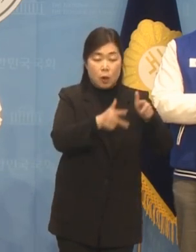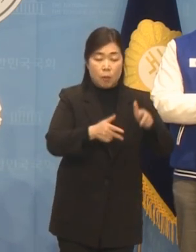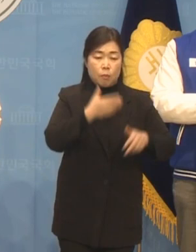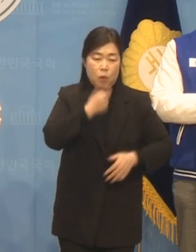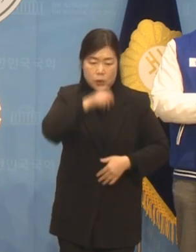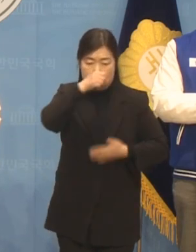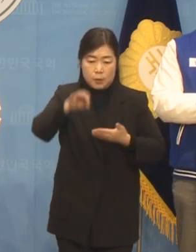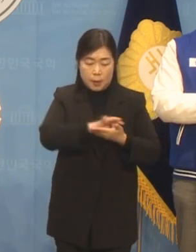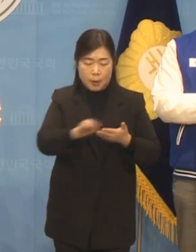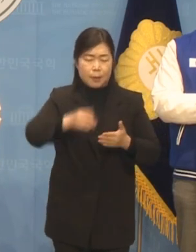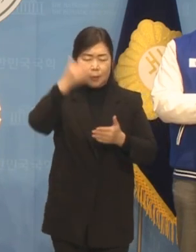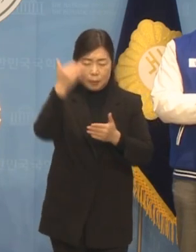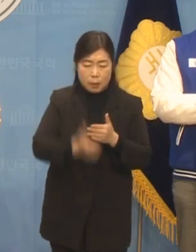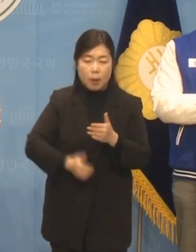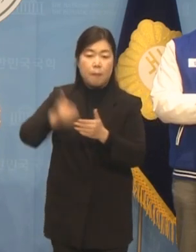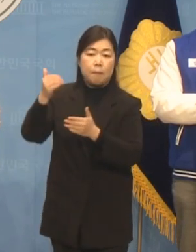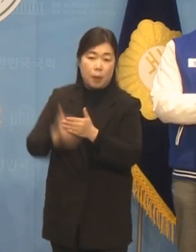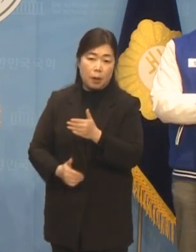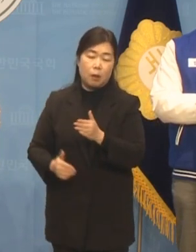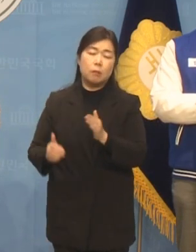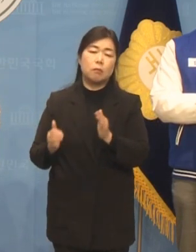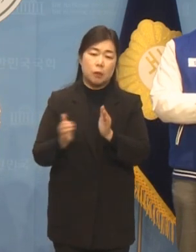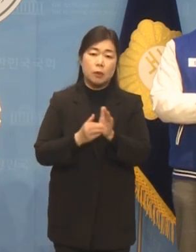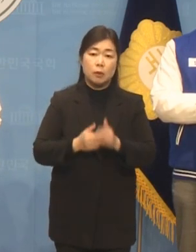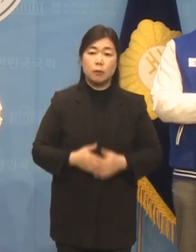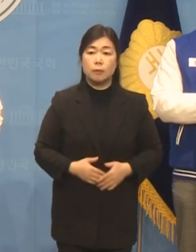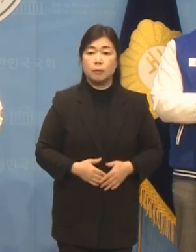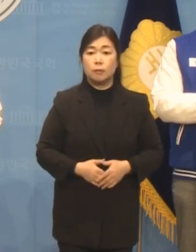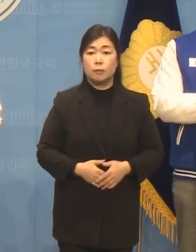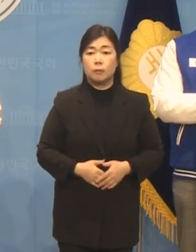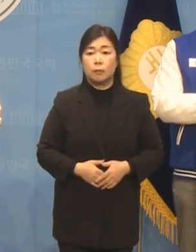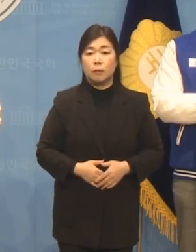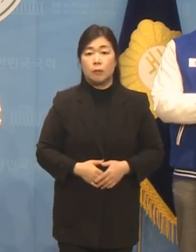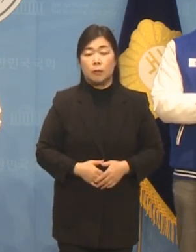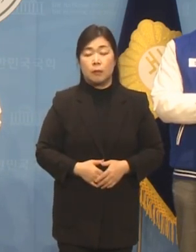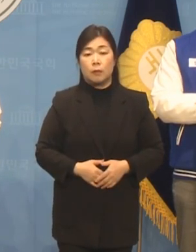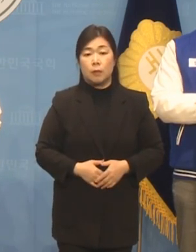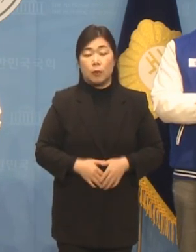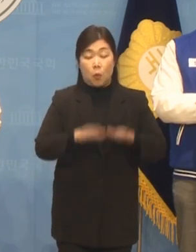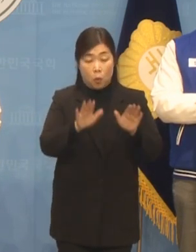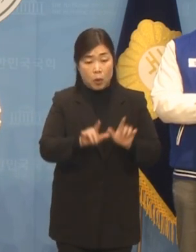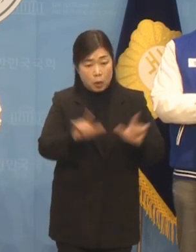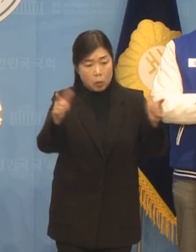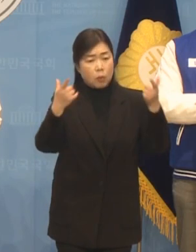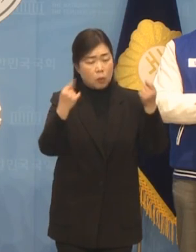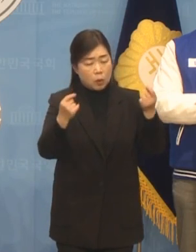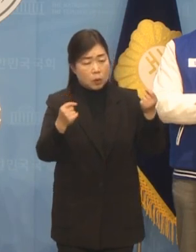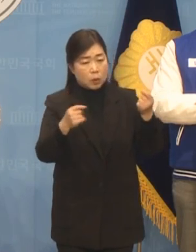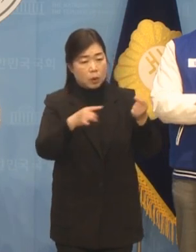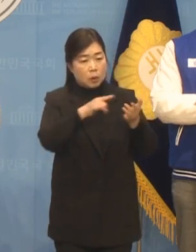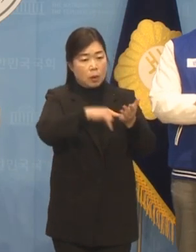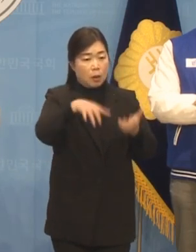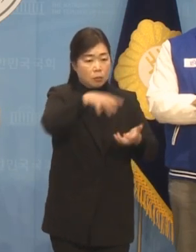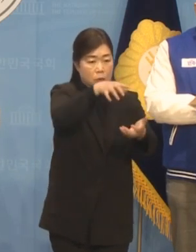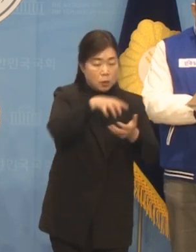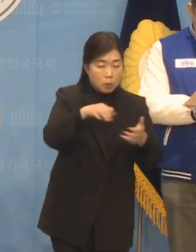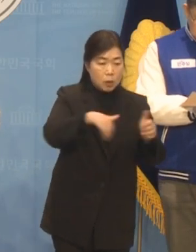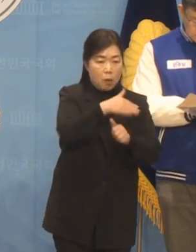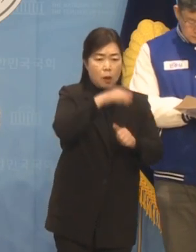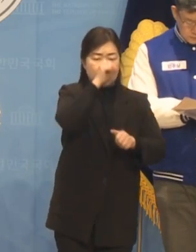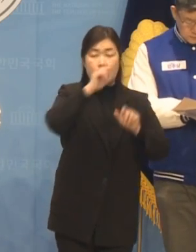지원 예산을 대폭 삭감했습니다. 올해도 세수 상황이 매우 안 좋습니다.